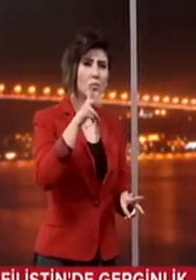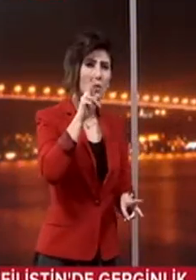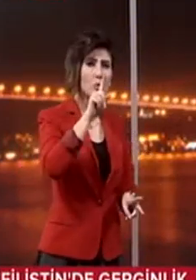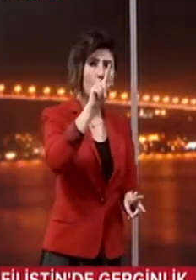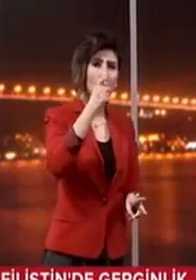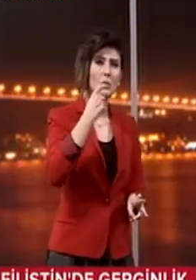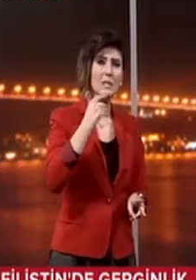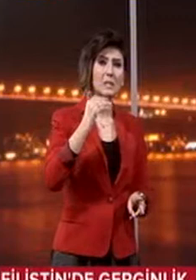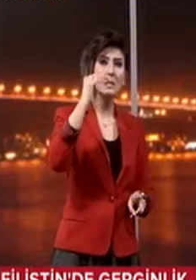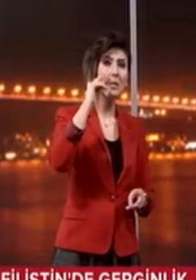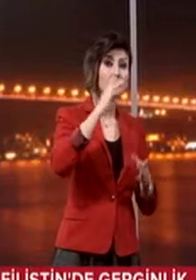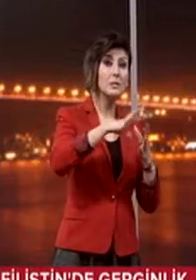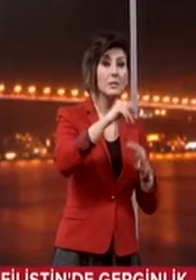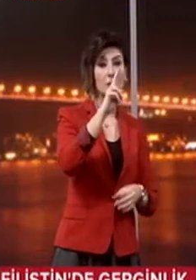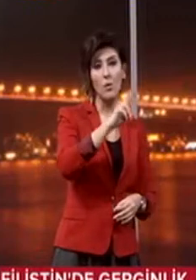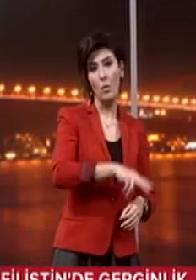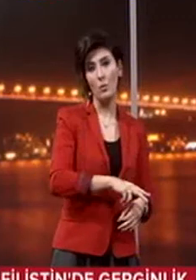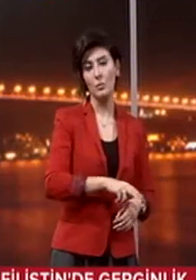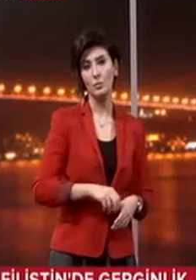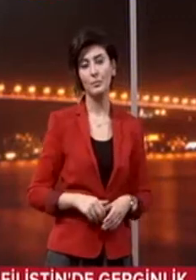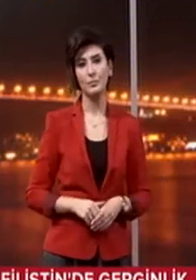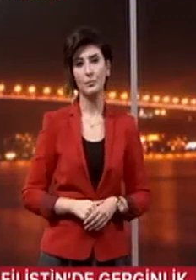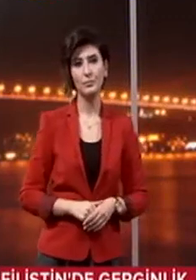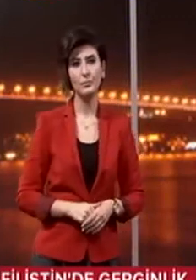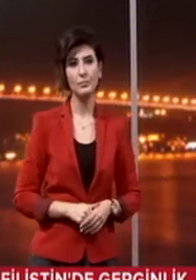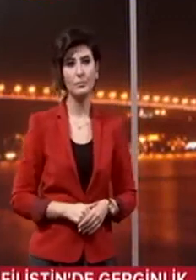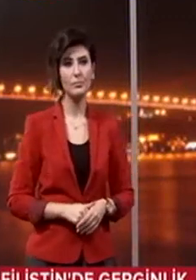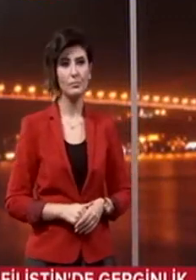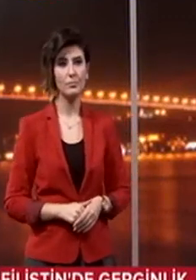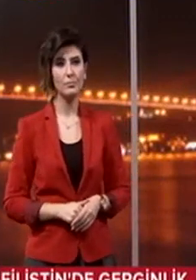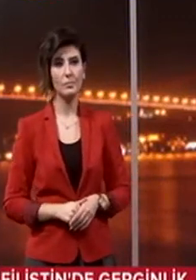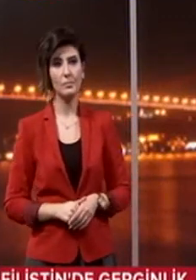sonucu 19 yaşındaki Cihat Caferi hayatını kaybetti.